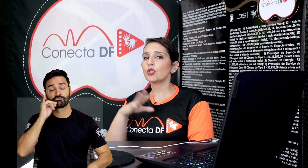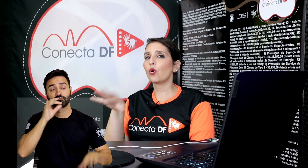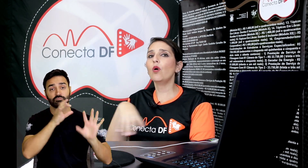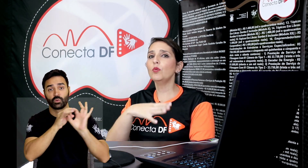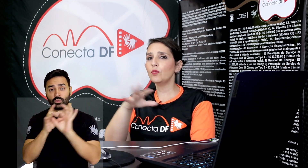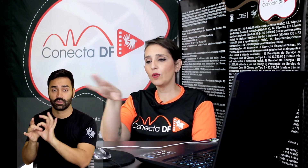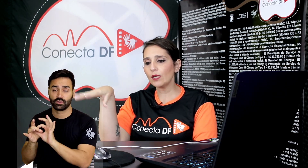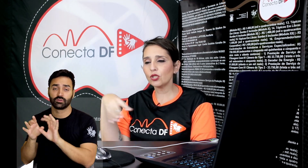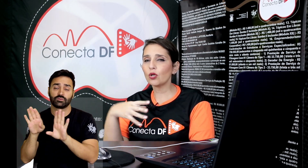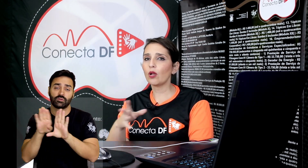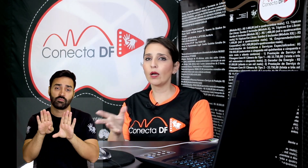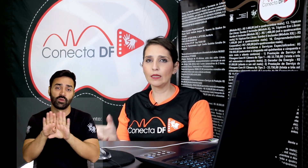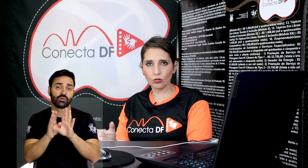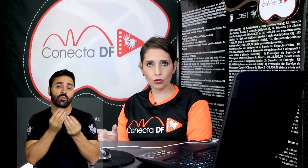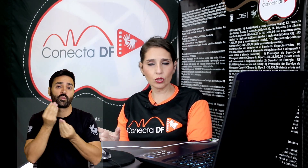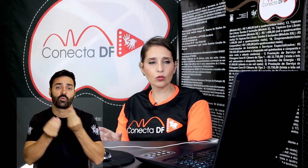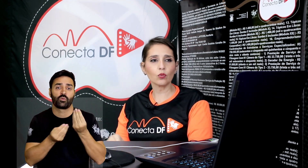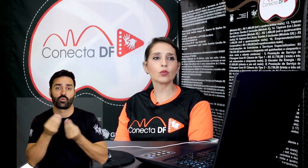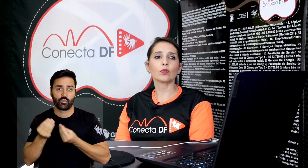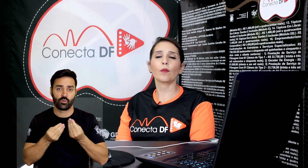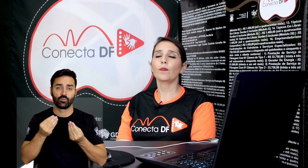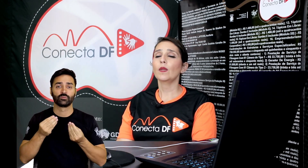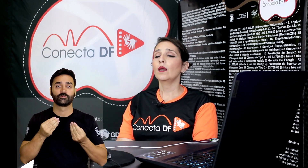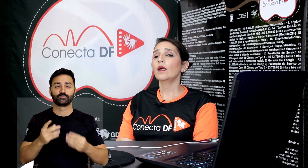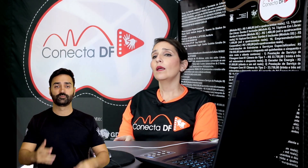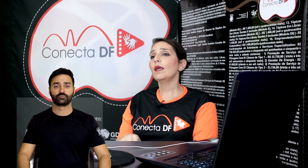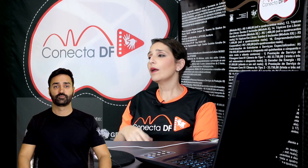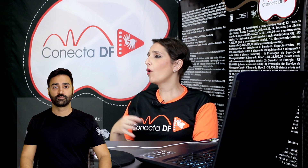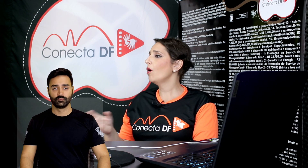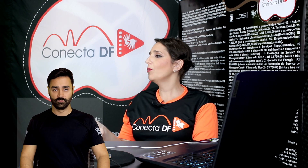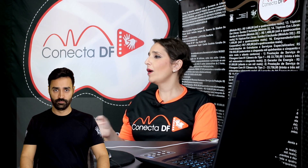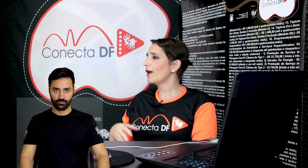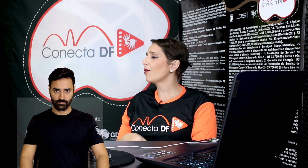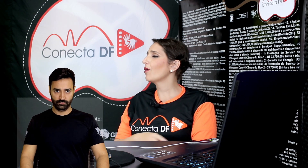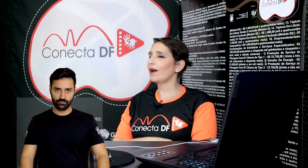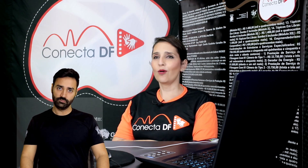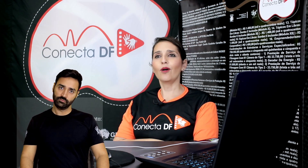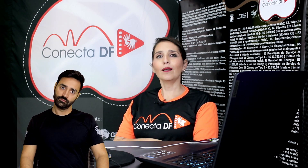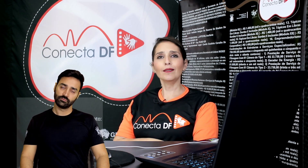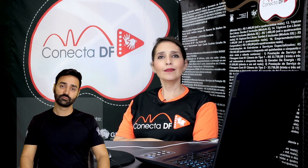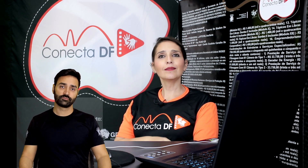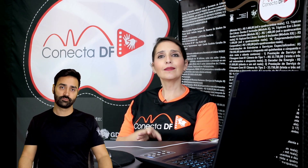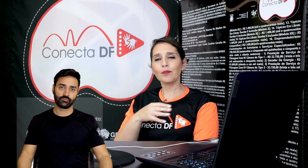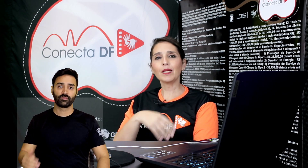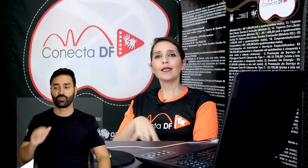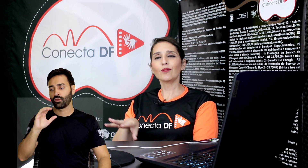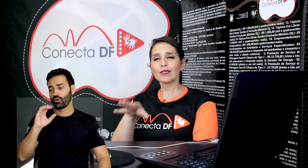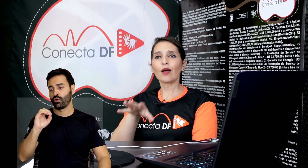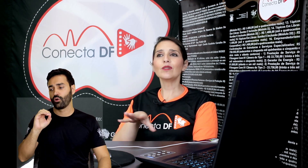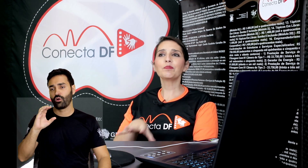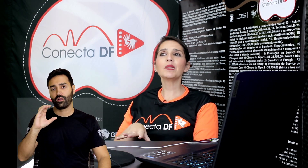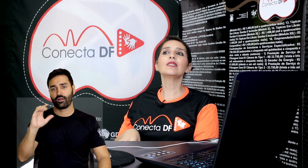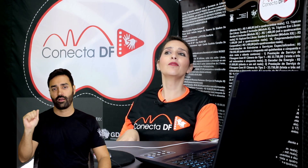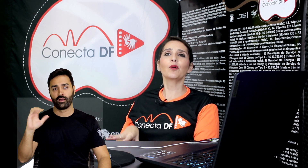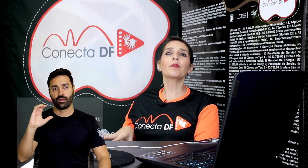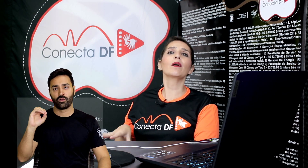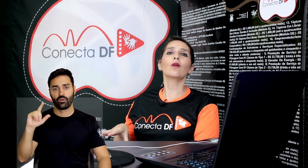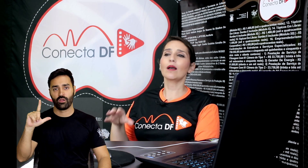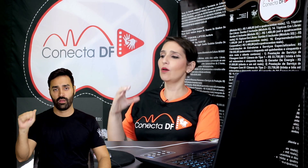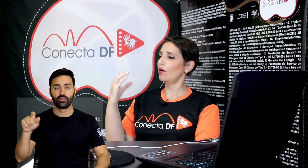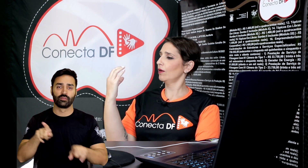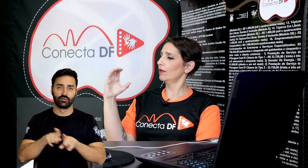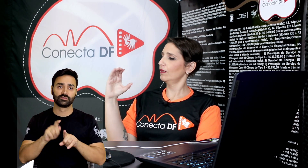contexto e de como a gente coloca isso no discurso. E como é a Coca-Cola, também tem um sinal específico